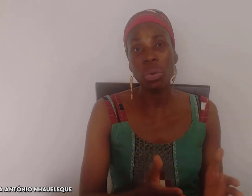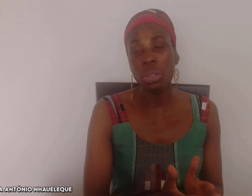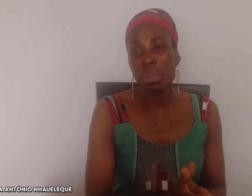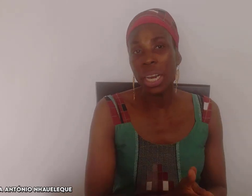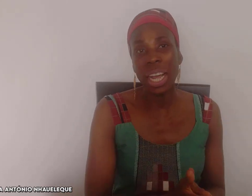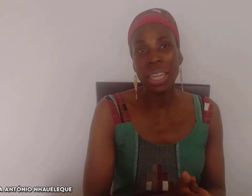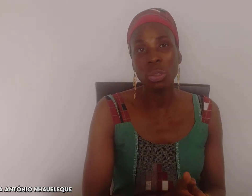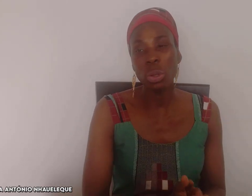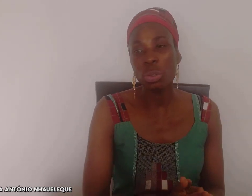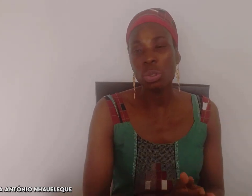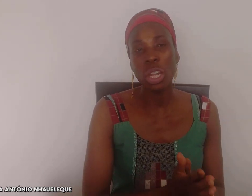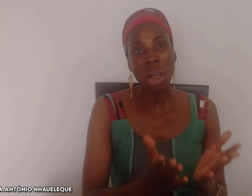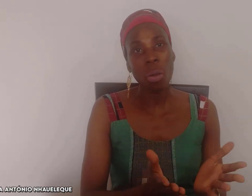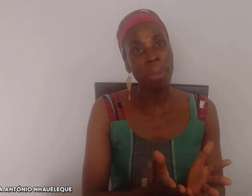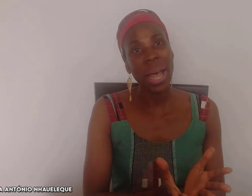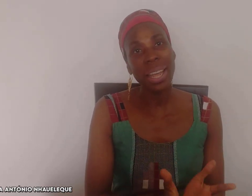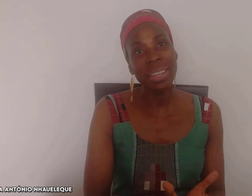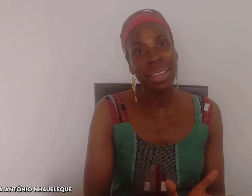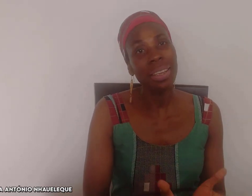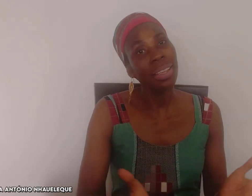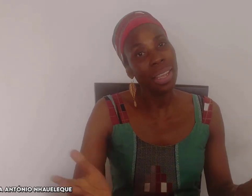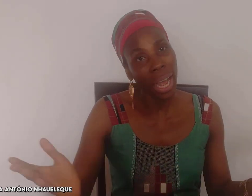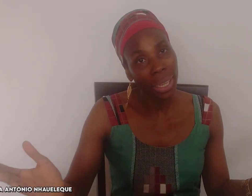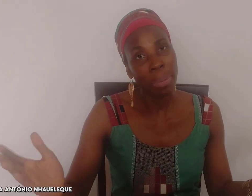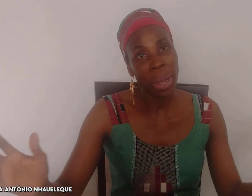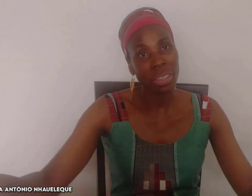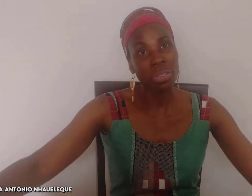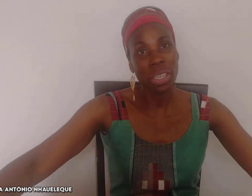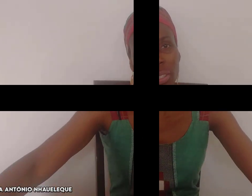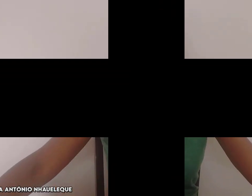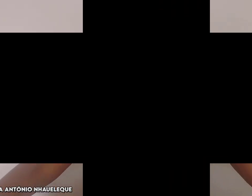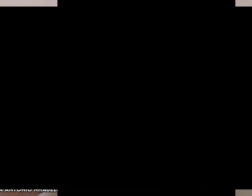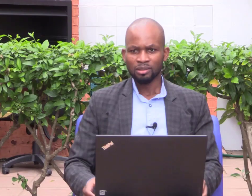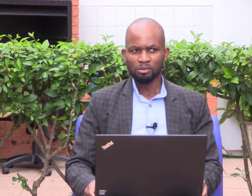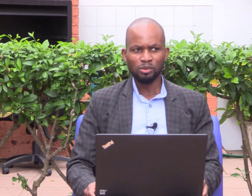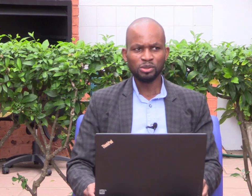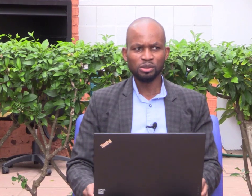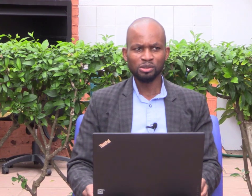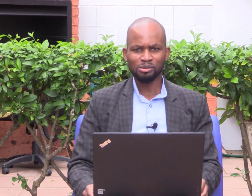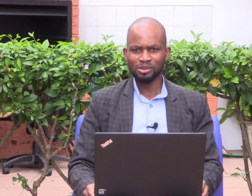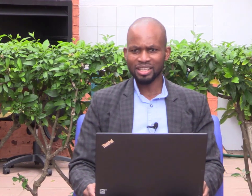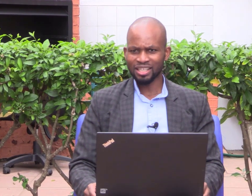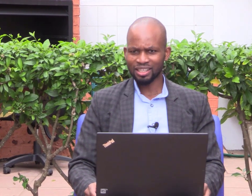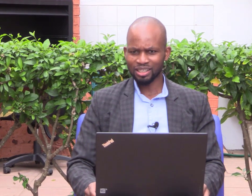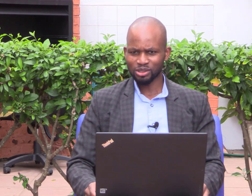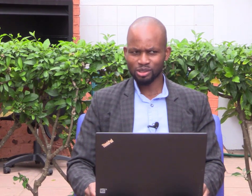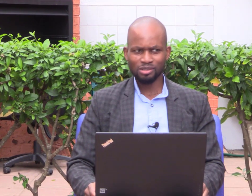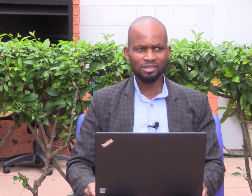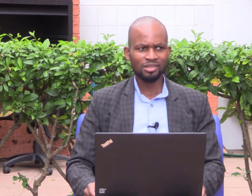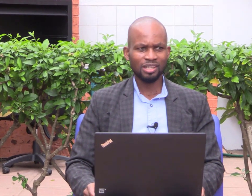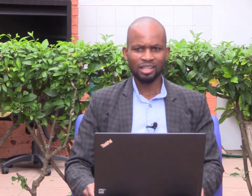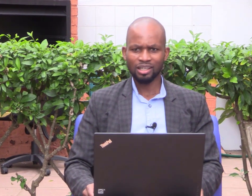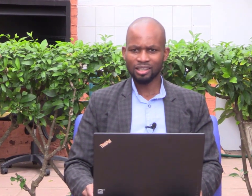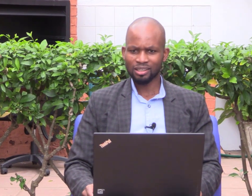Muito obrigada a todos. Acompanhe e até mais vezes. Muito bom dia a todos,